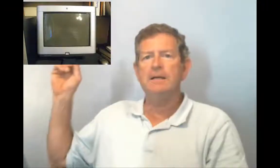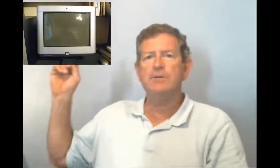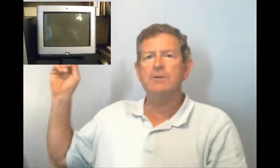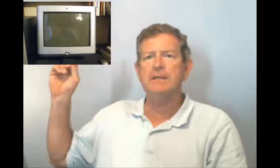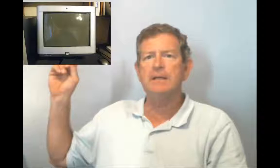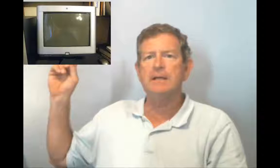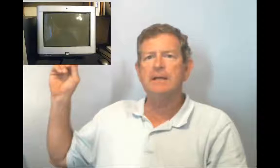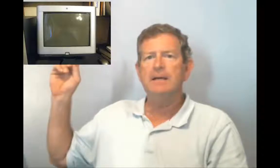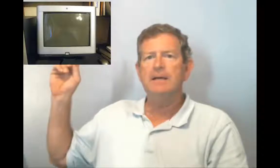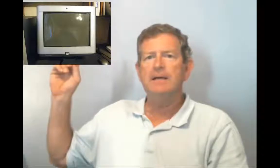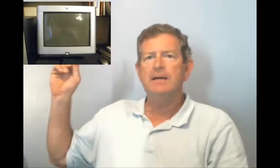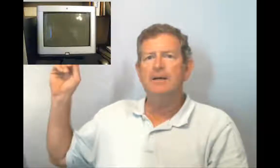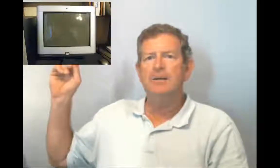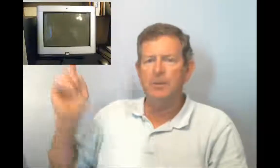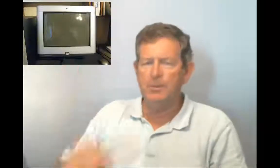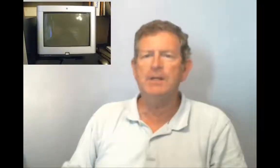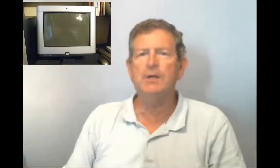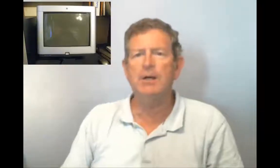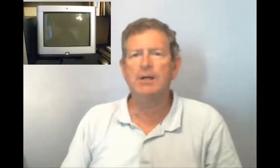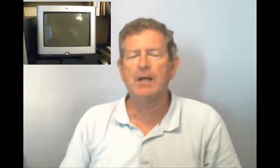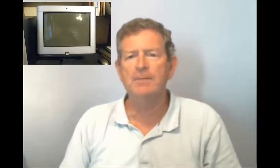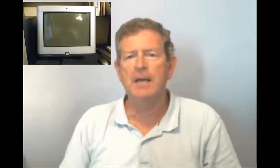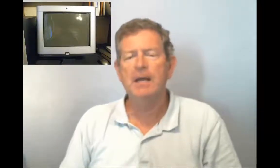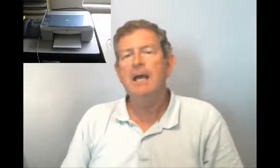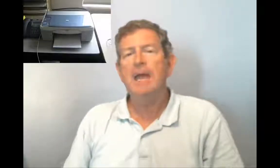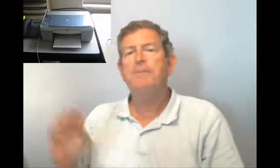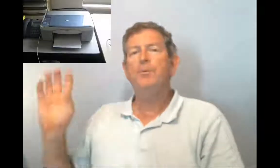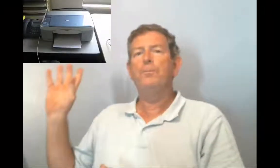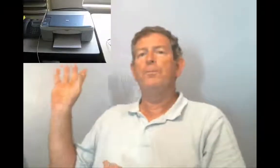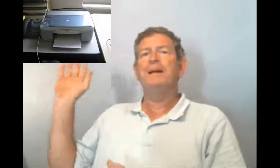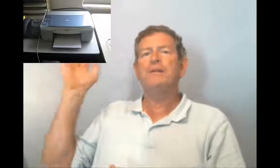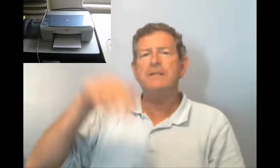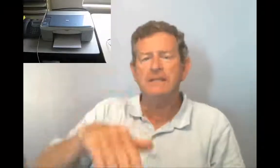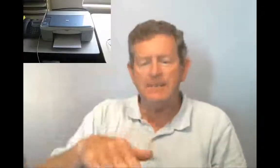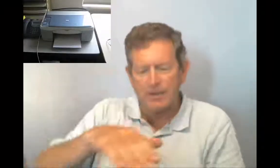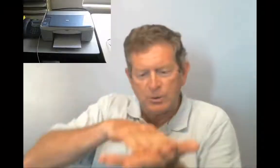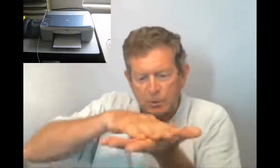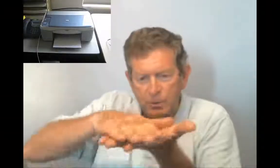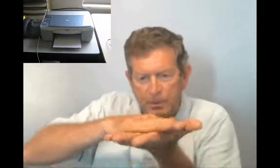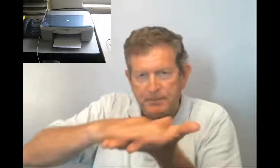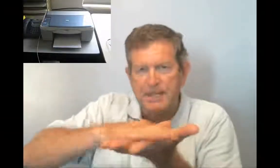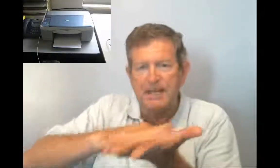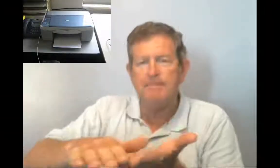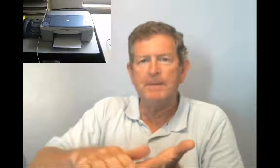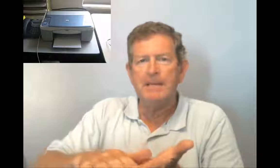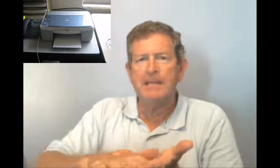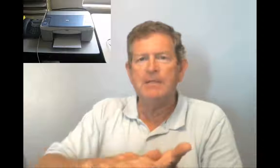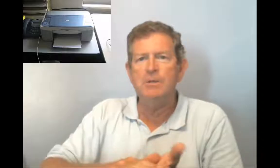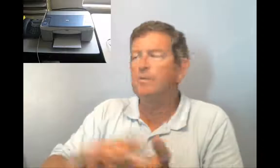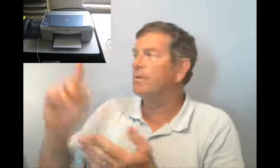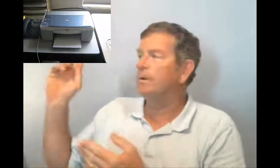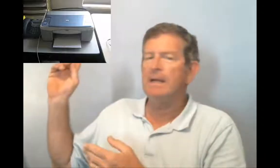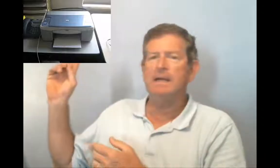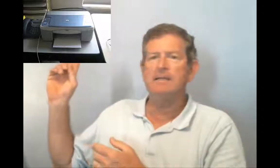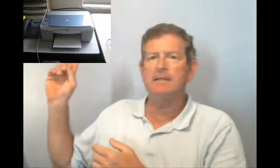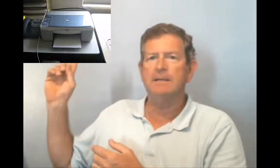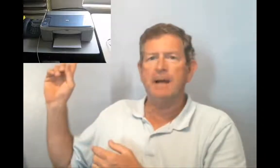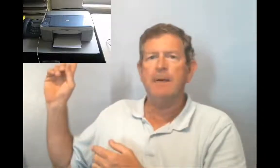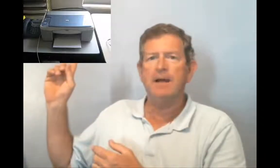que c'est? Le moniteur, très bien. Et pour mettre ces images sur du papier, qu'est-ce qu'il nous faut? Quel est cet appareil